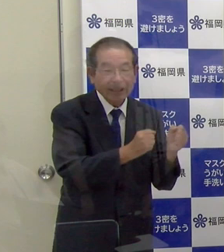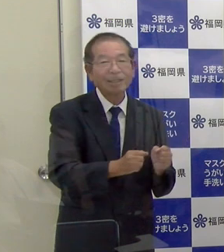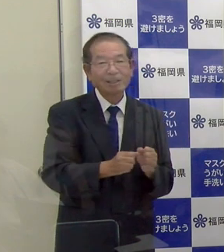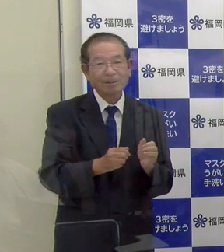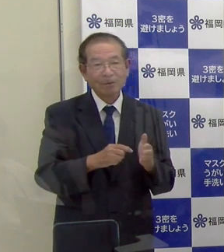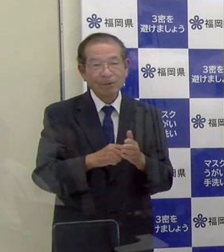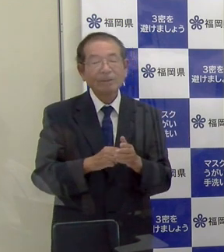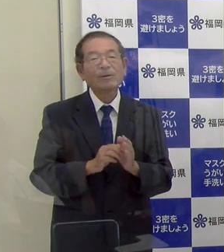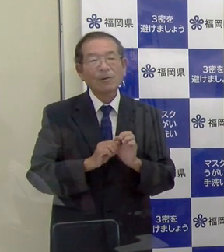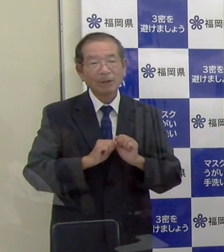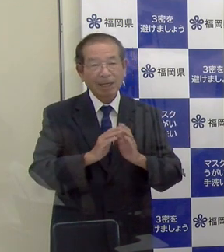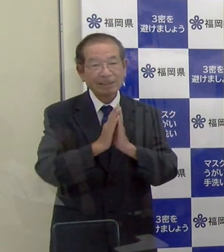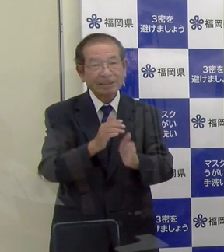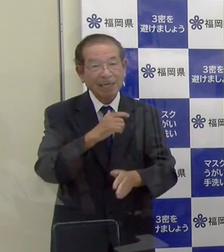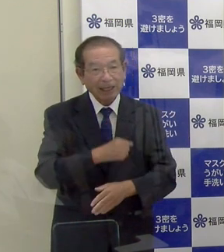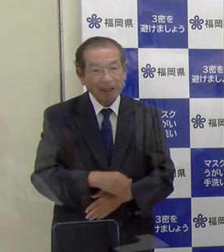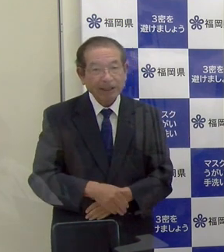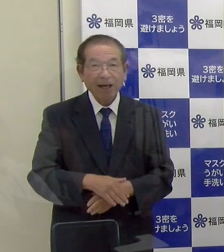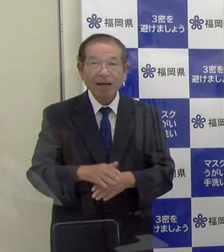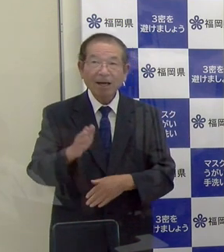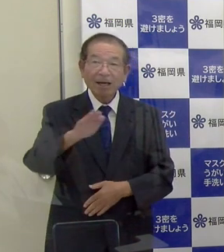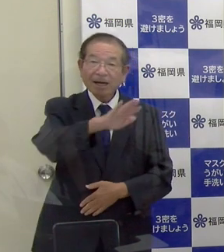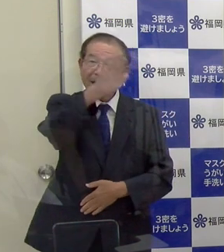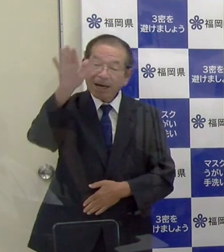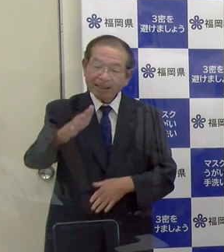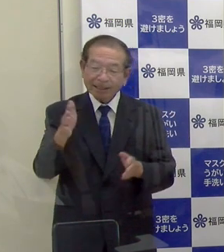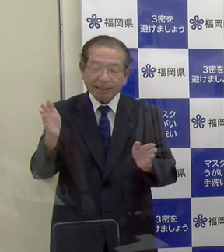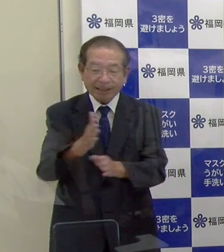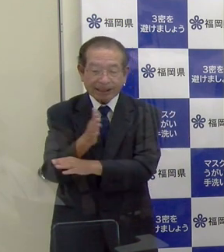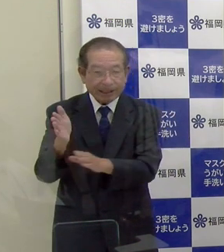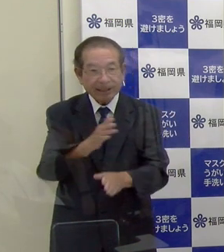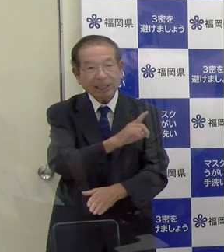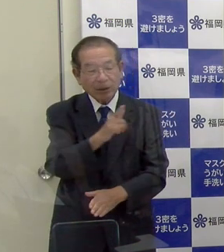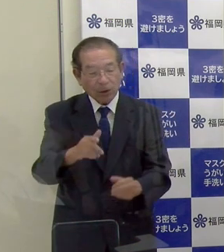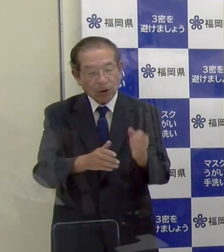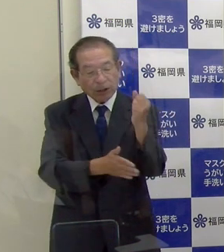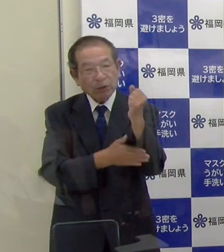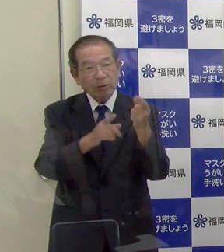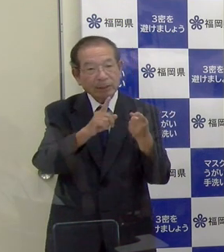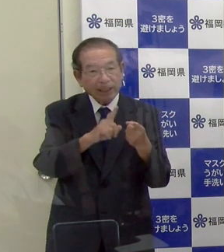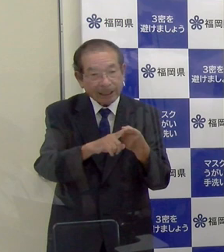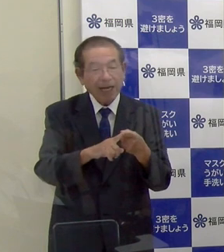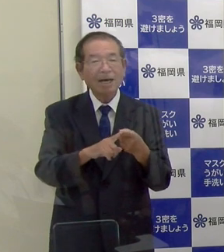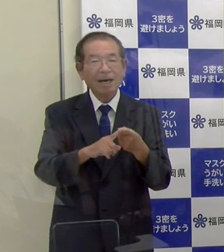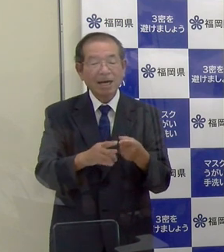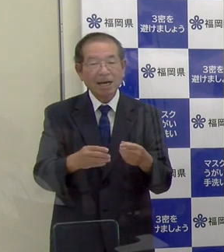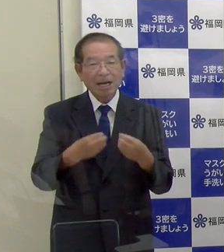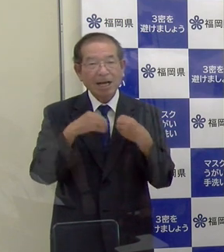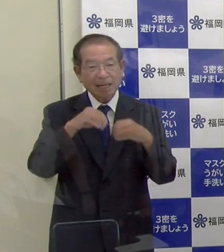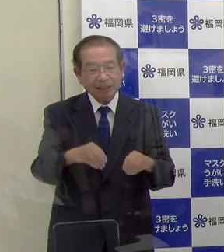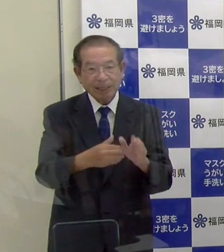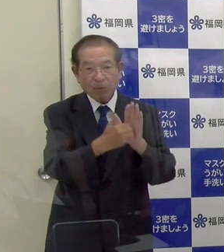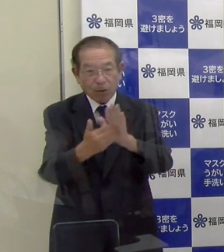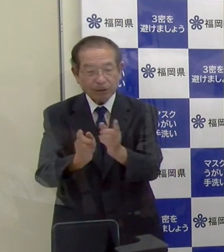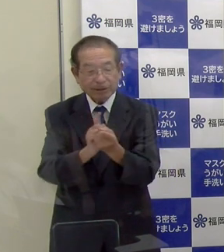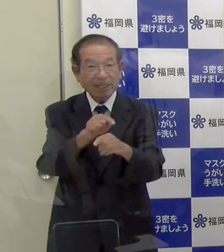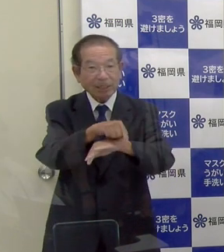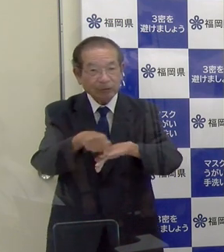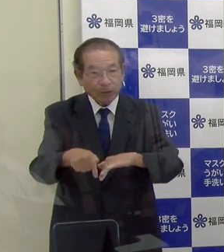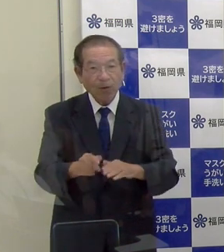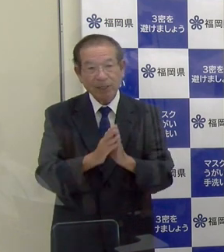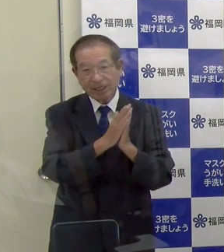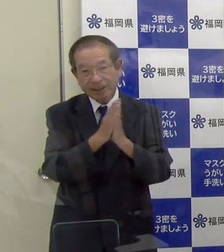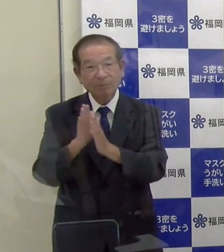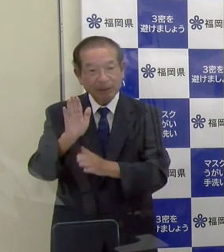いただくそして喚起など基本的な感染防止対策の徹底をお願いいたします